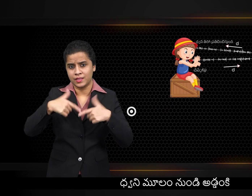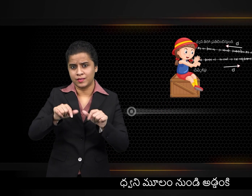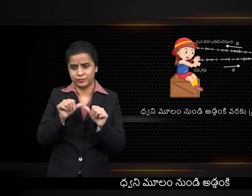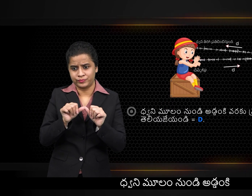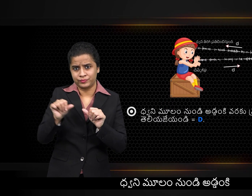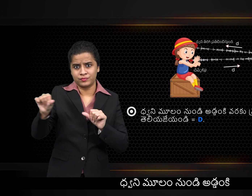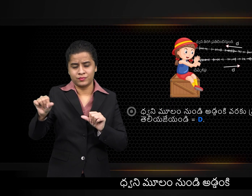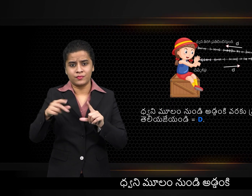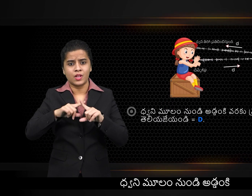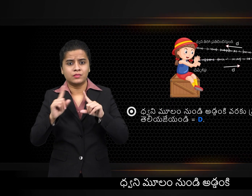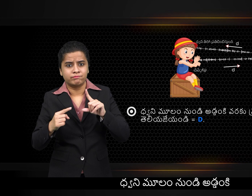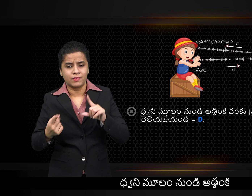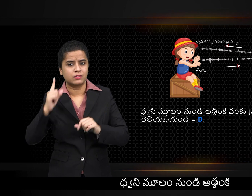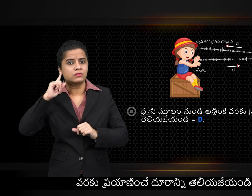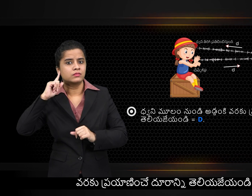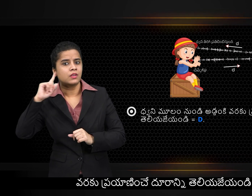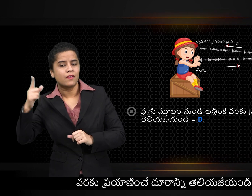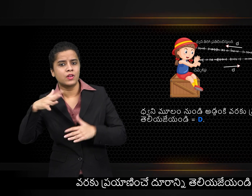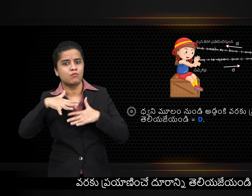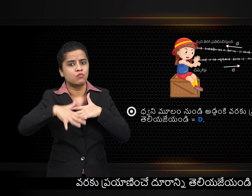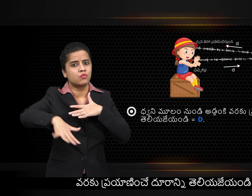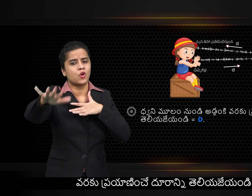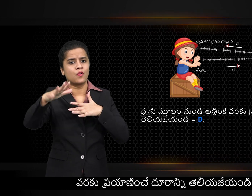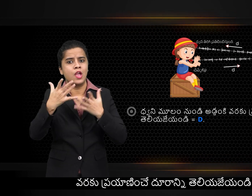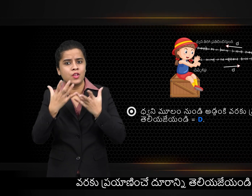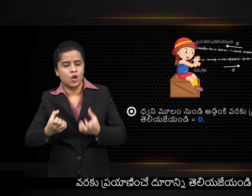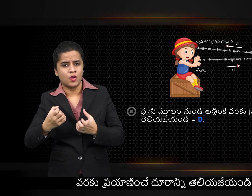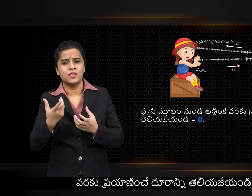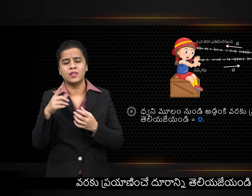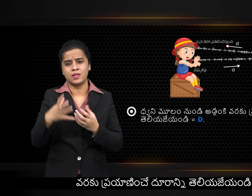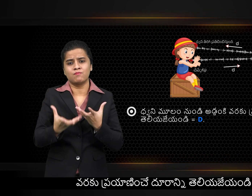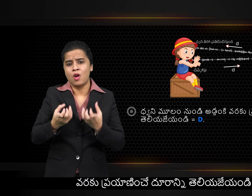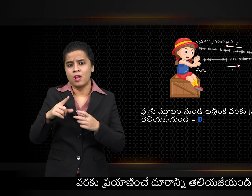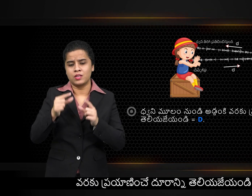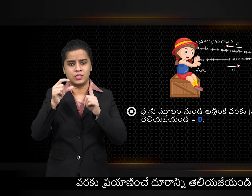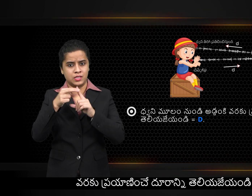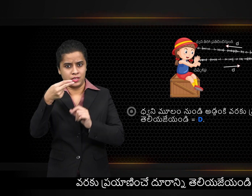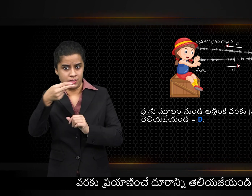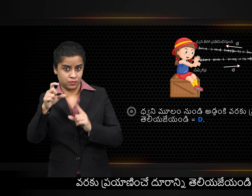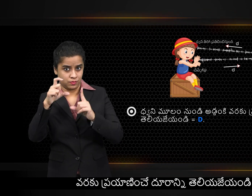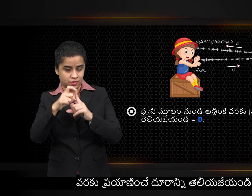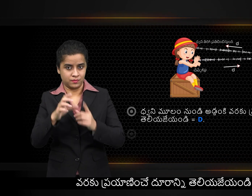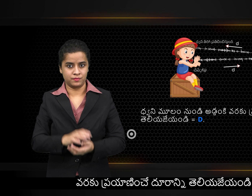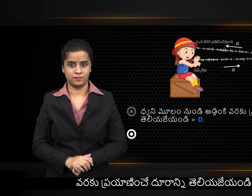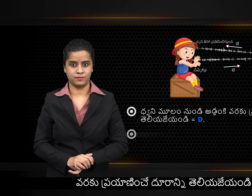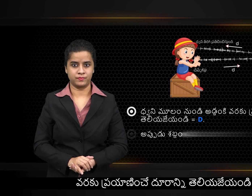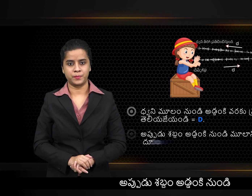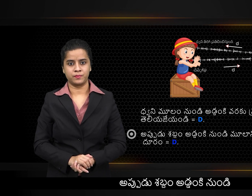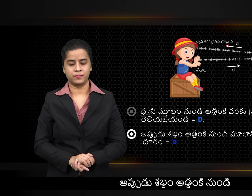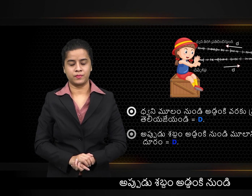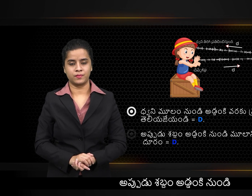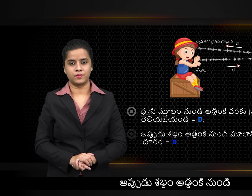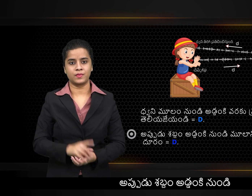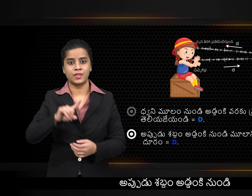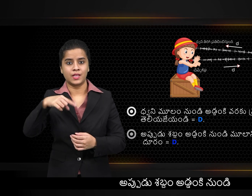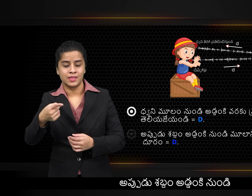ధ్వని మూలం నుండి అడ్డంకి వరకు ప్రయాణించే దూరాన్ని తెలియజేయండి. =D.